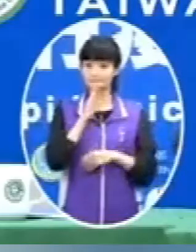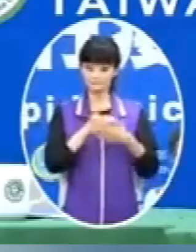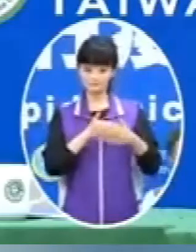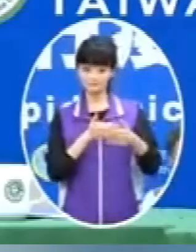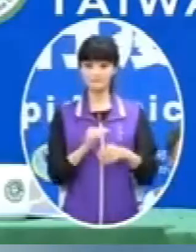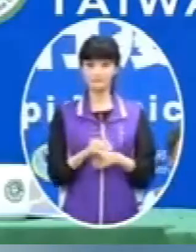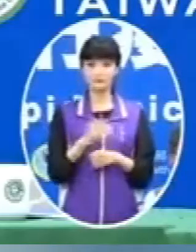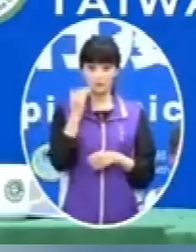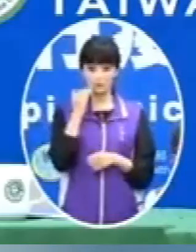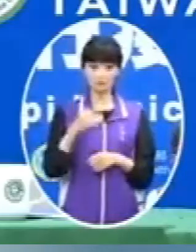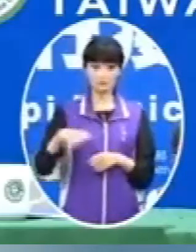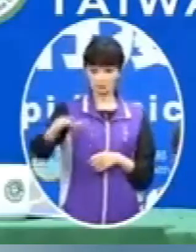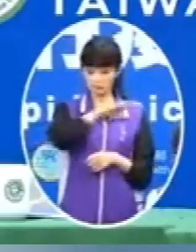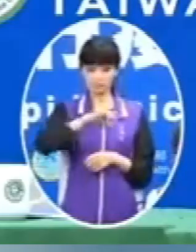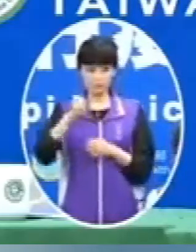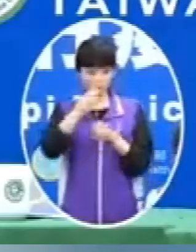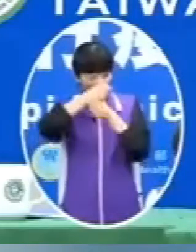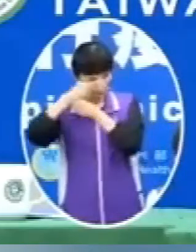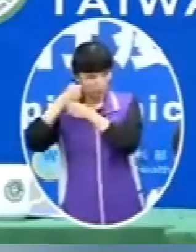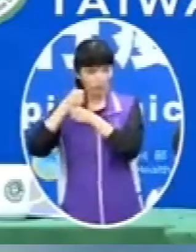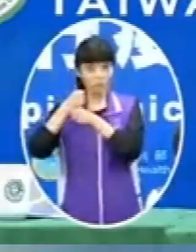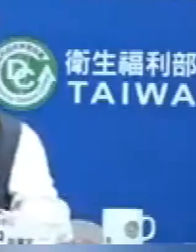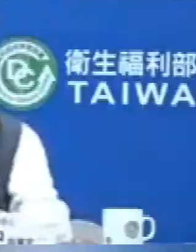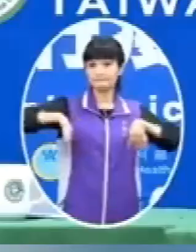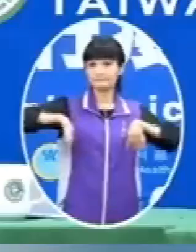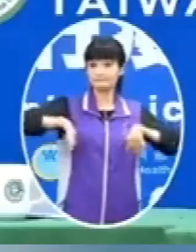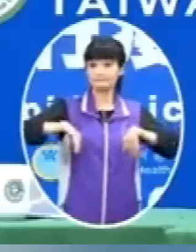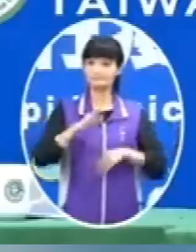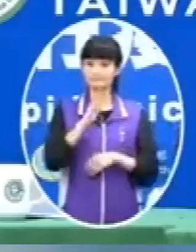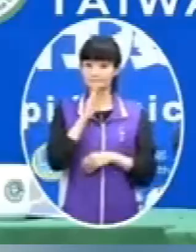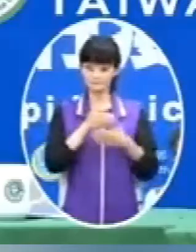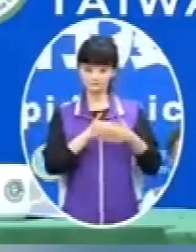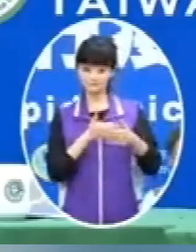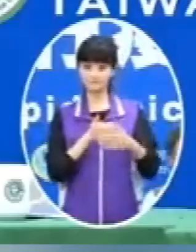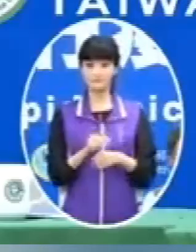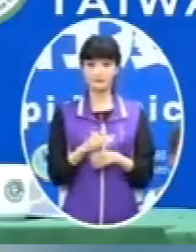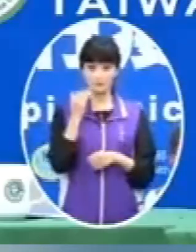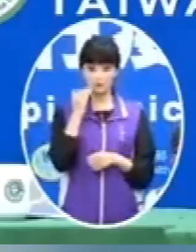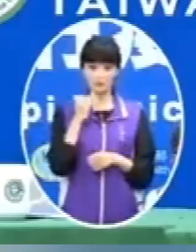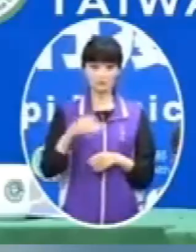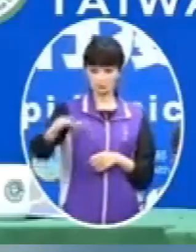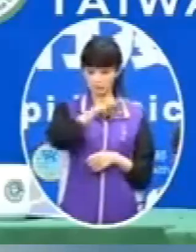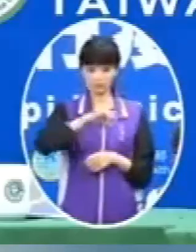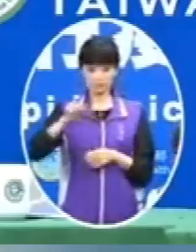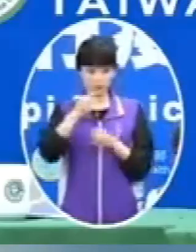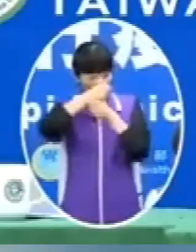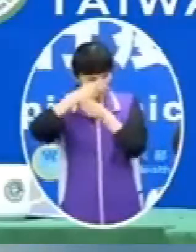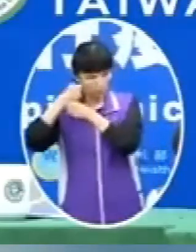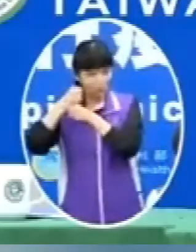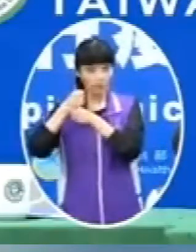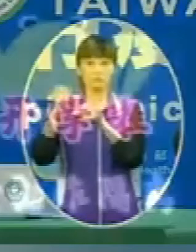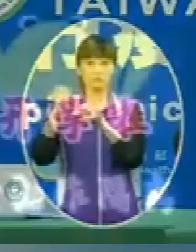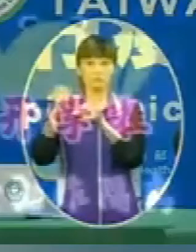大量的筛检，就有办法大量的做隔离。不会去。好，你要做大量的筛检，就有办法大量的做隔